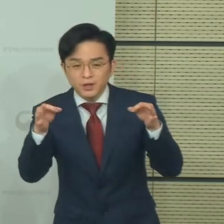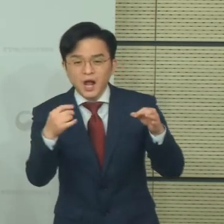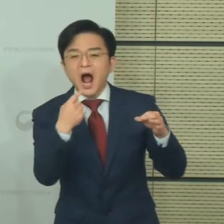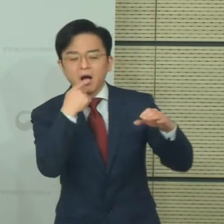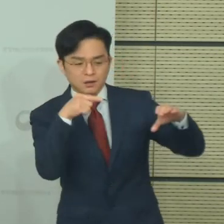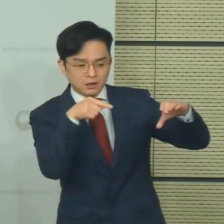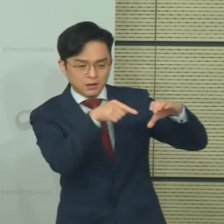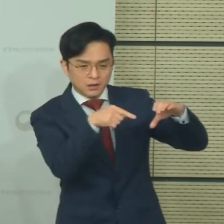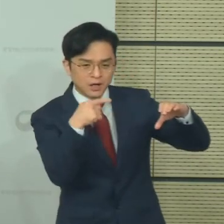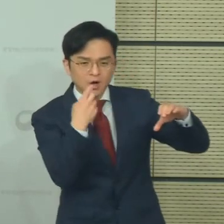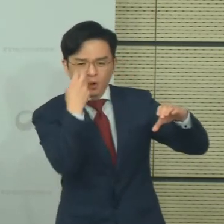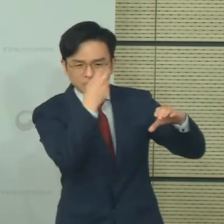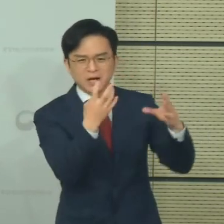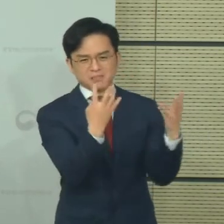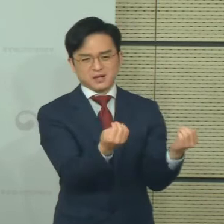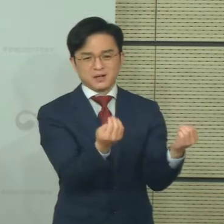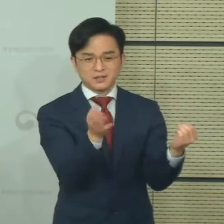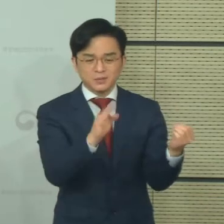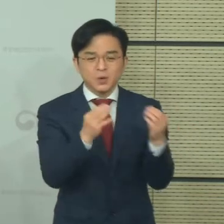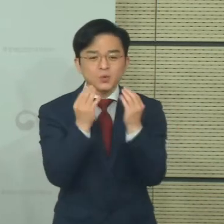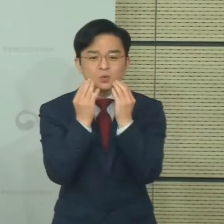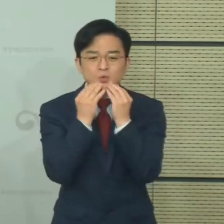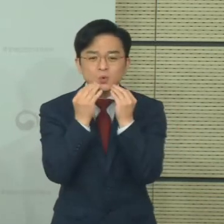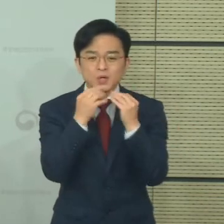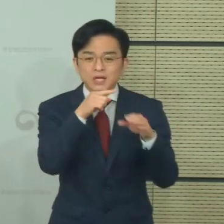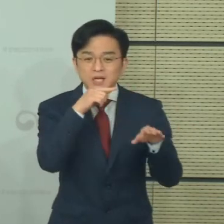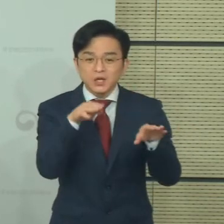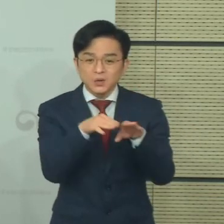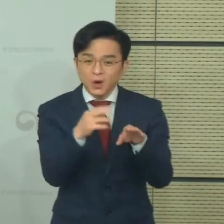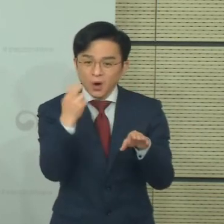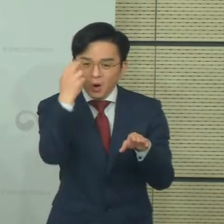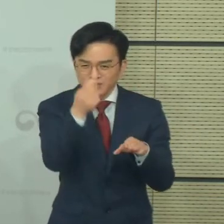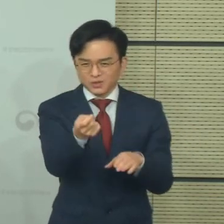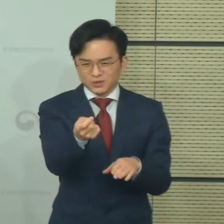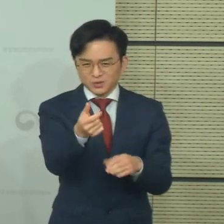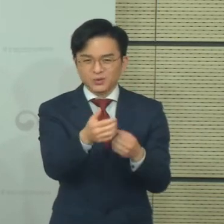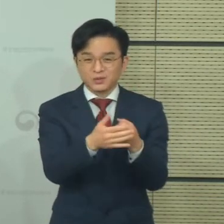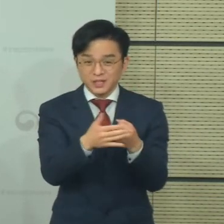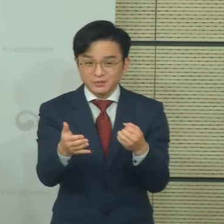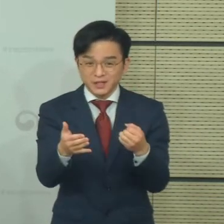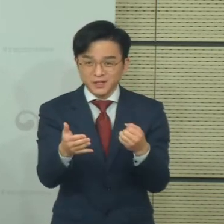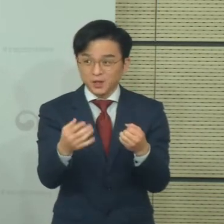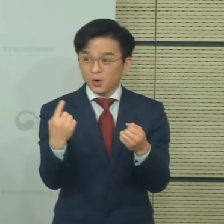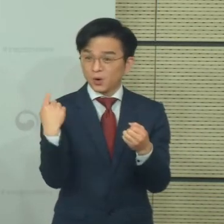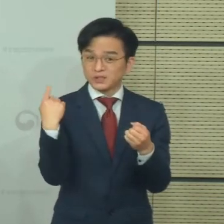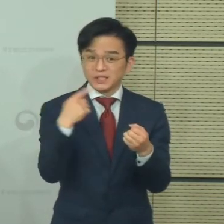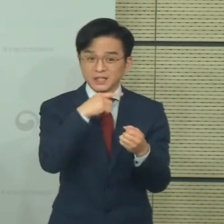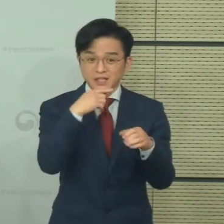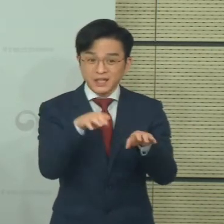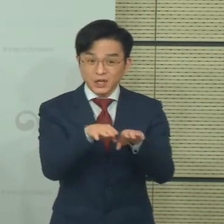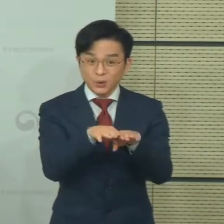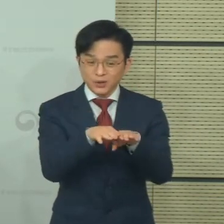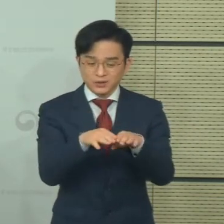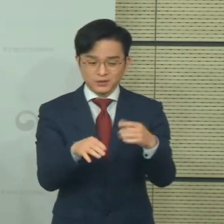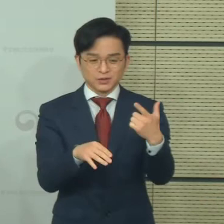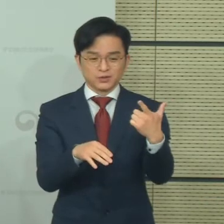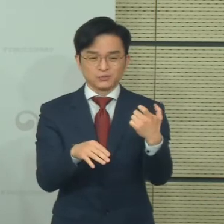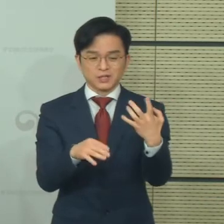월요일에 반영이 되고 하는 그런 부분들이 있기 때문에 지금 현재 어떤 숫자 자체는 아직까지 큰 의미를 두고 있지는 않고,